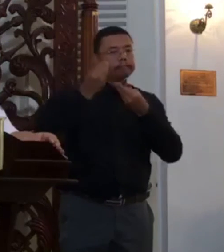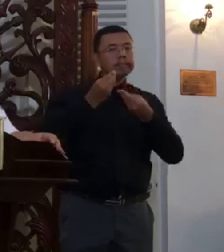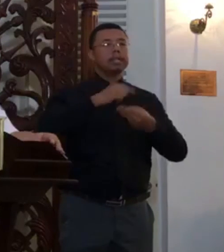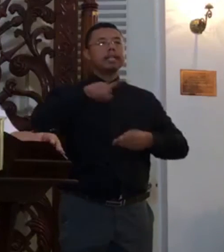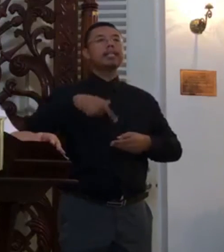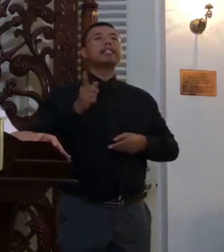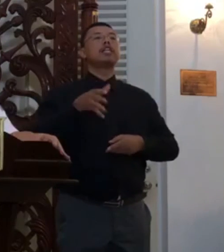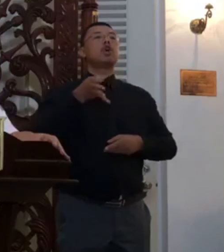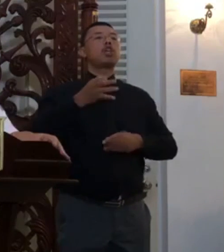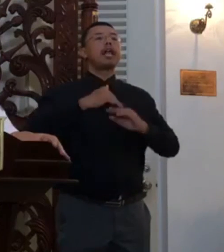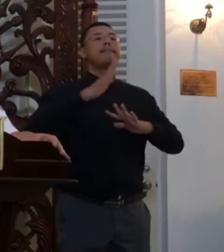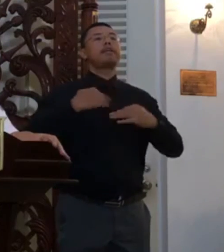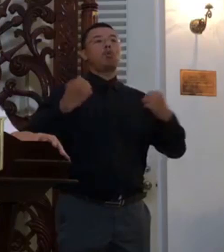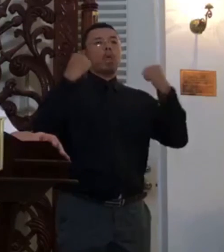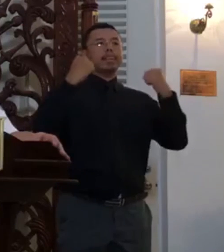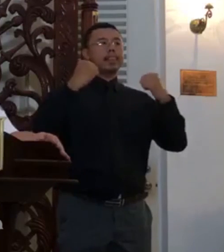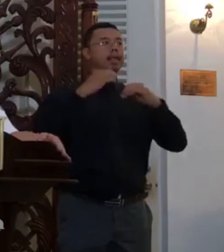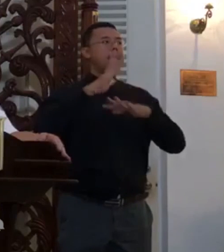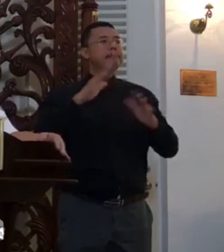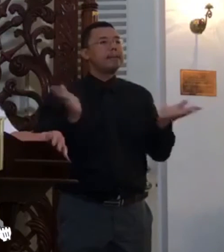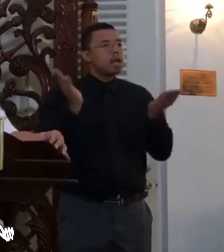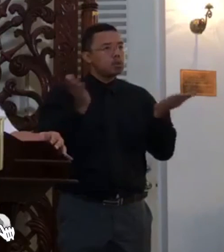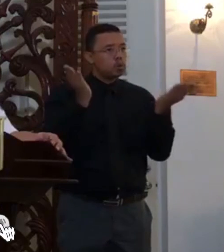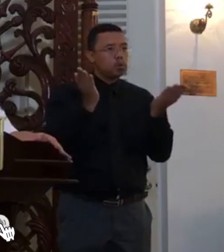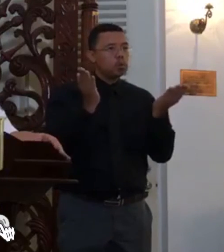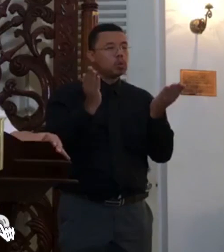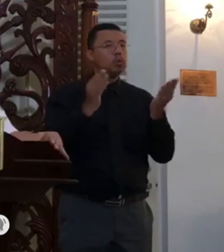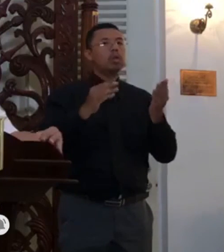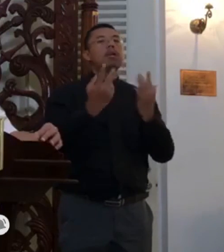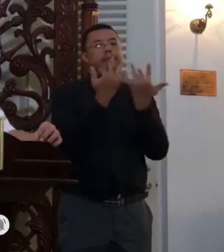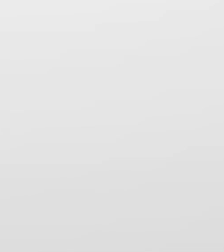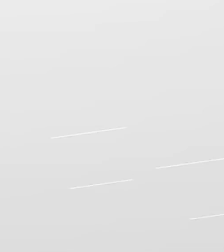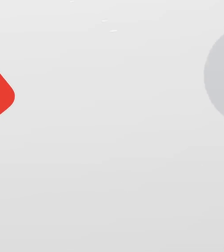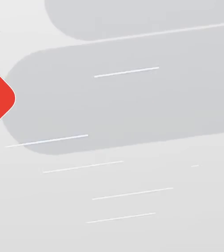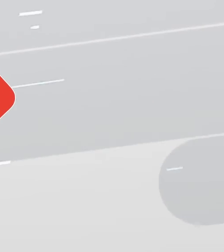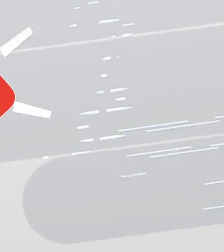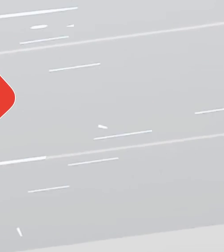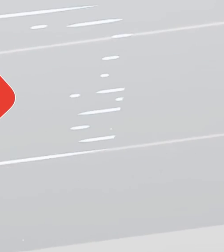kota yang lebih kuat, yang lebih maju, yang warganya bahagia.